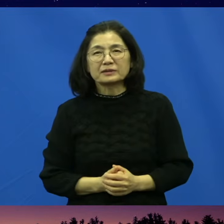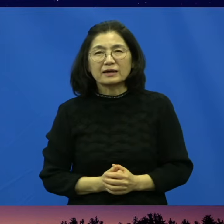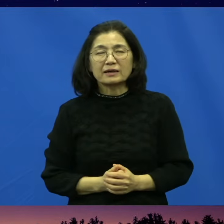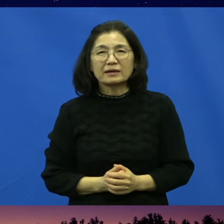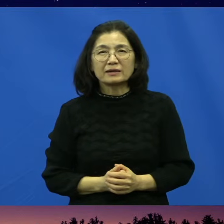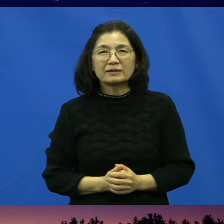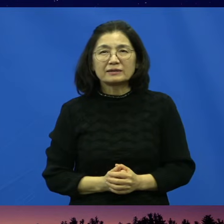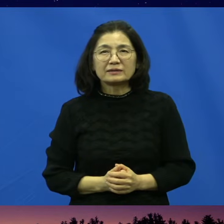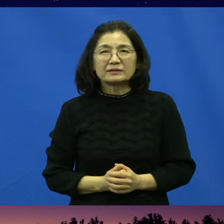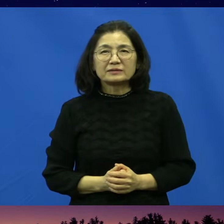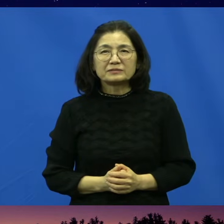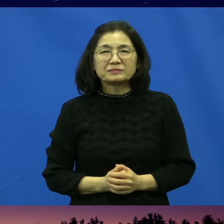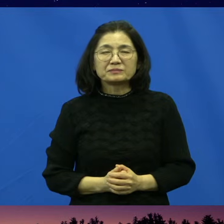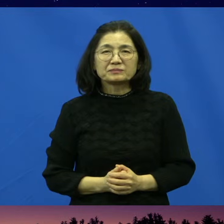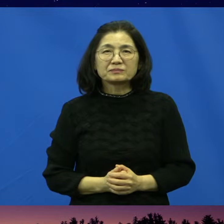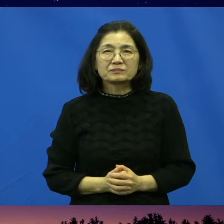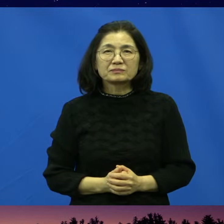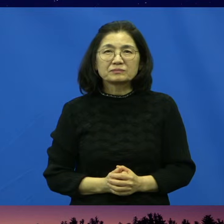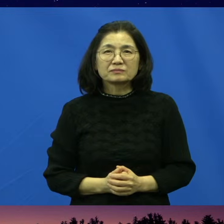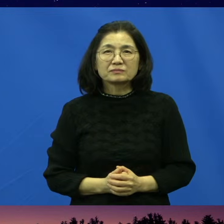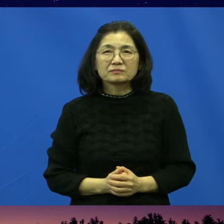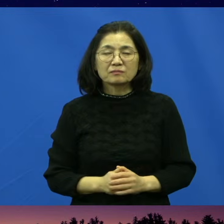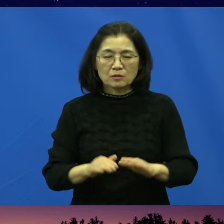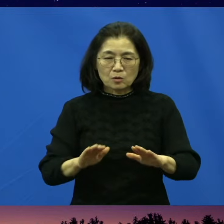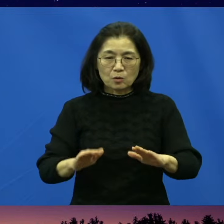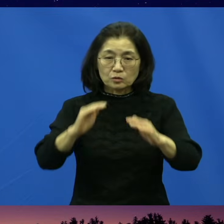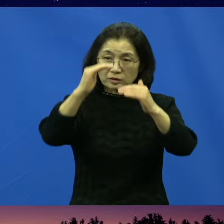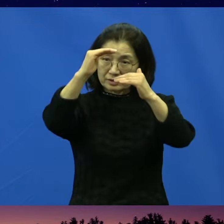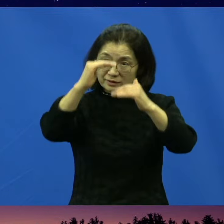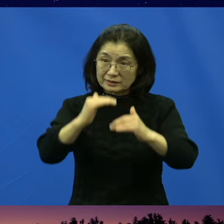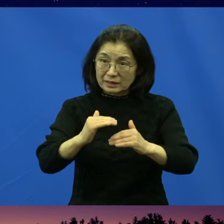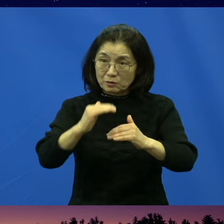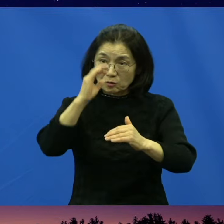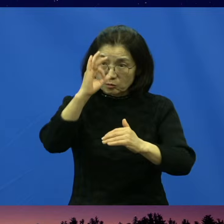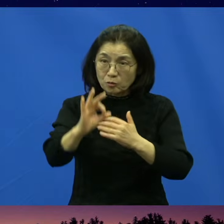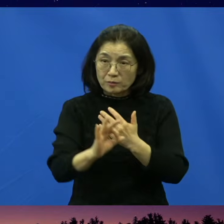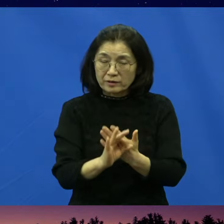여러분, 본문의 배치가 의도하는 것이 무엇입니까?